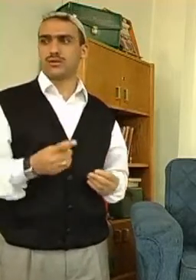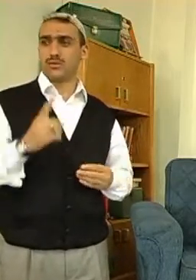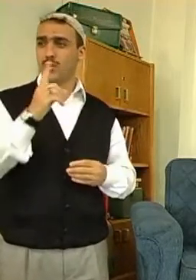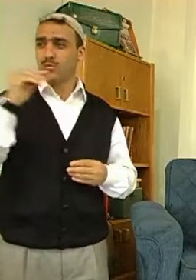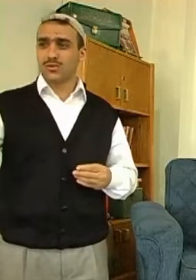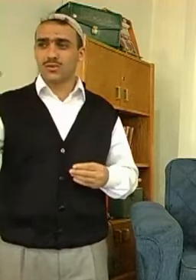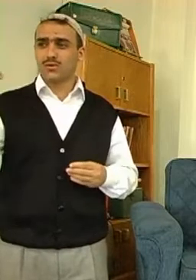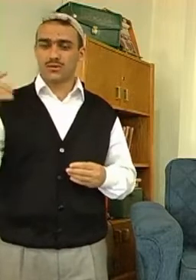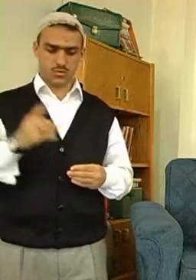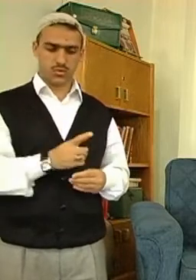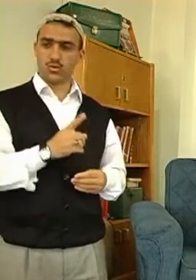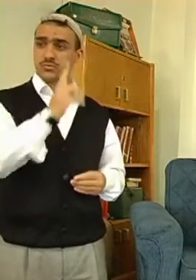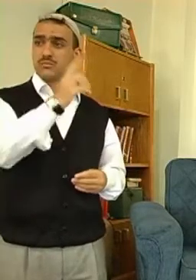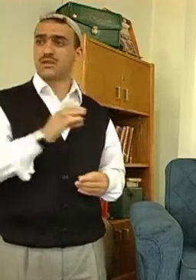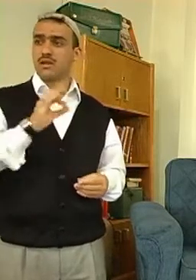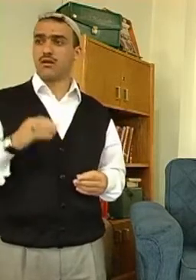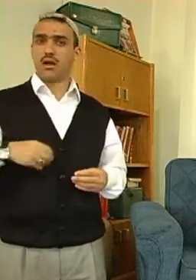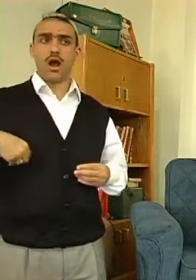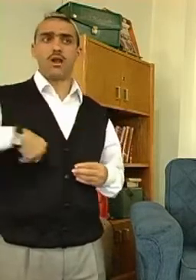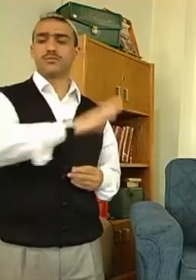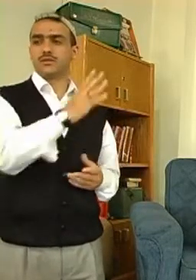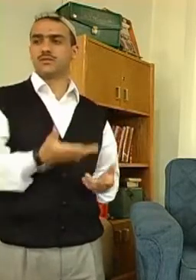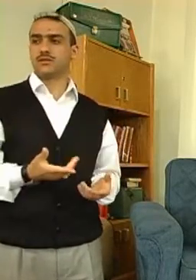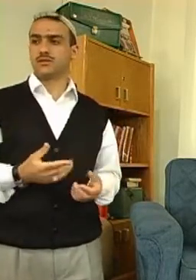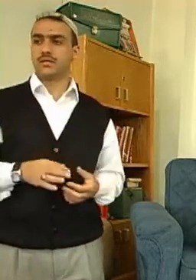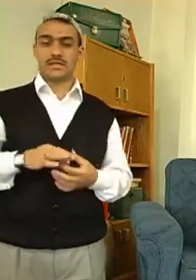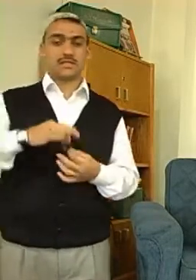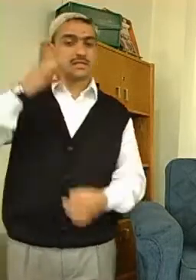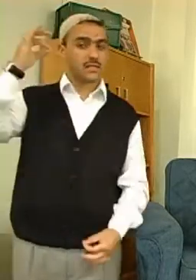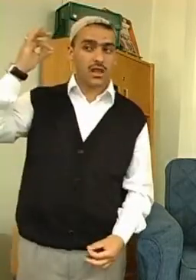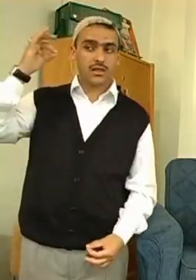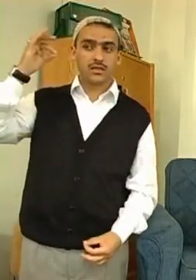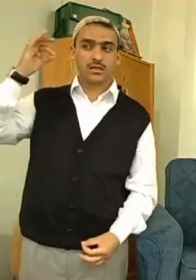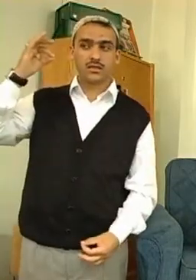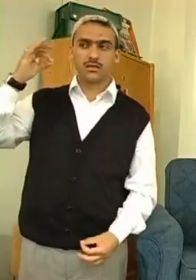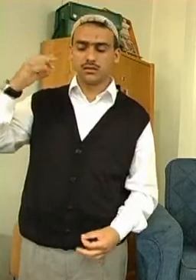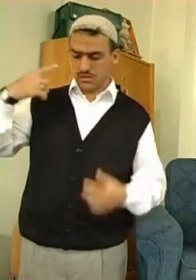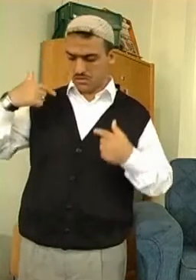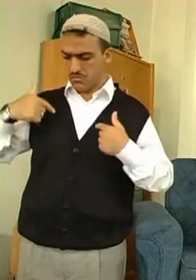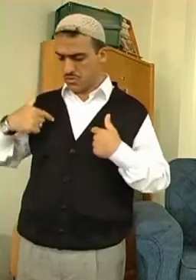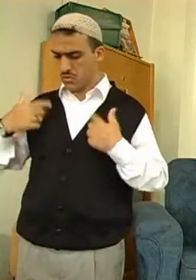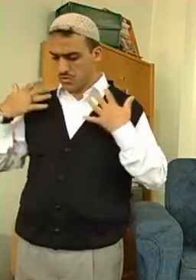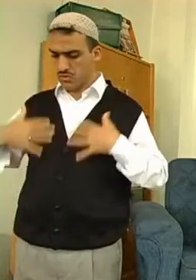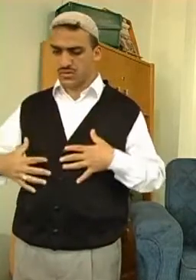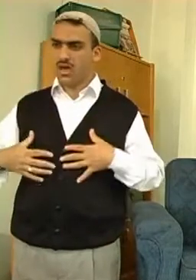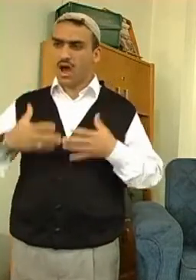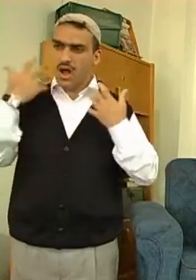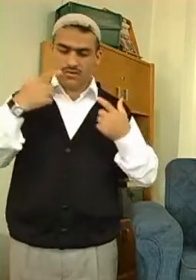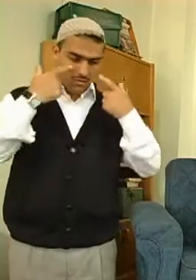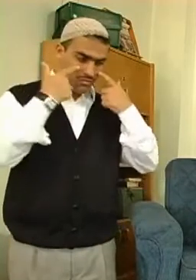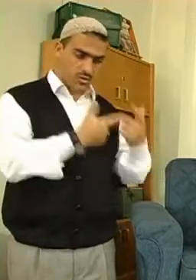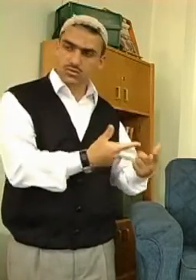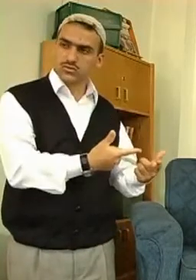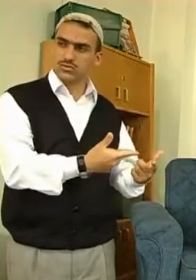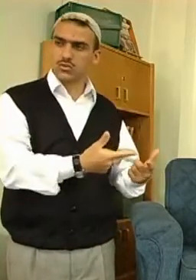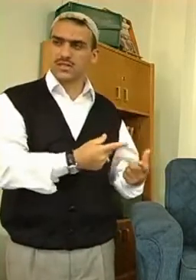aşağı düşüyor. Sevgi en büyük bir sermaye. Gayrimeşru ile sevdi mi çok aşağı düşüyor. Hafıza büyük bir sermaye.